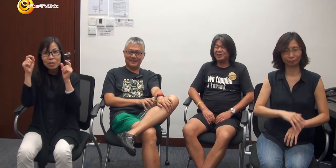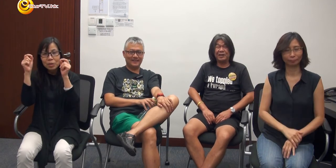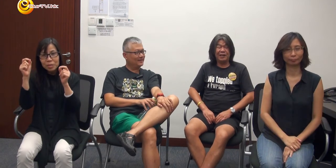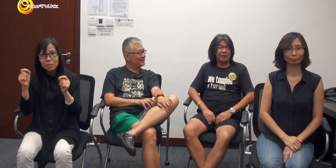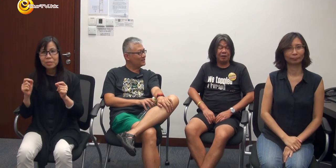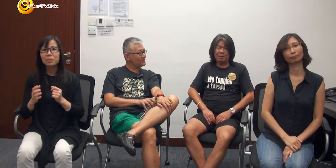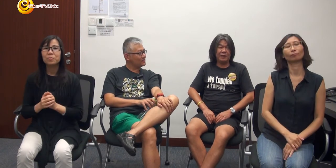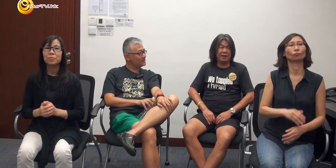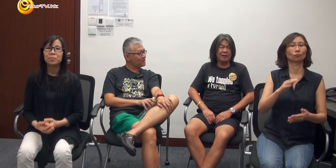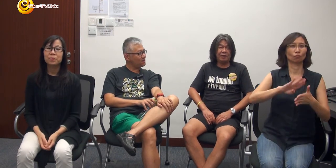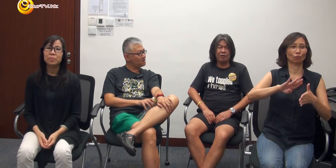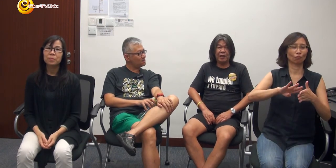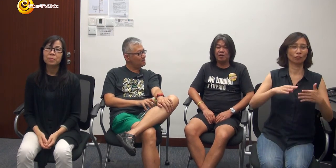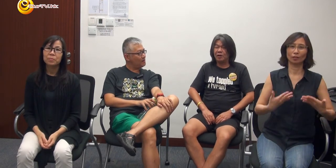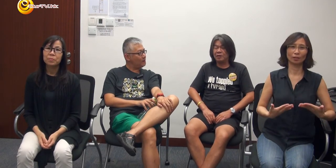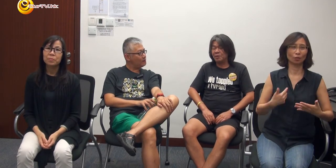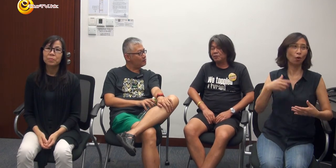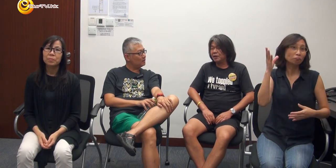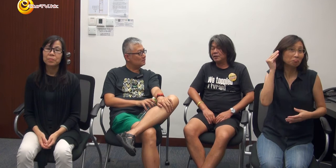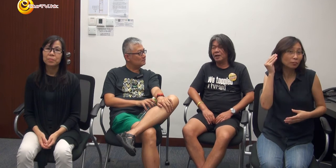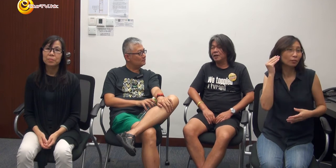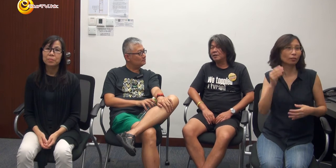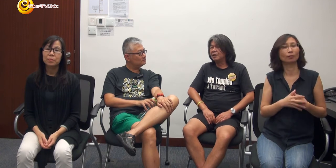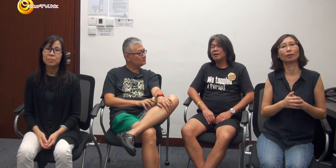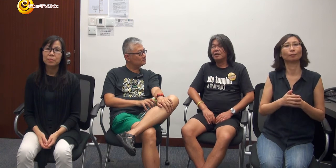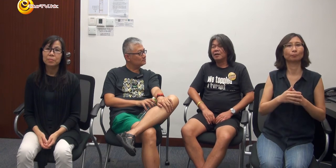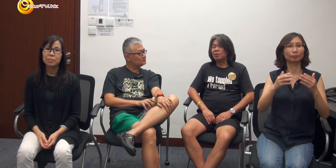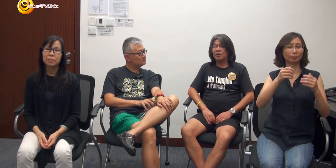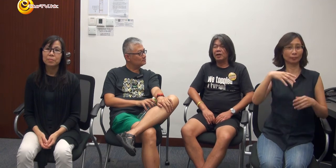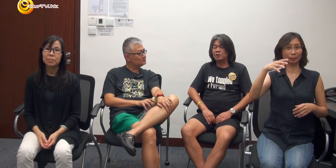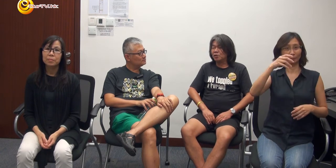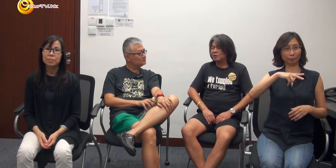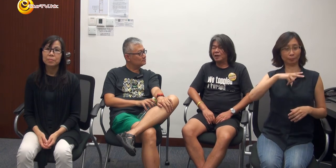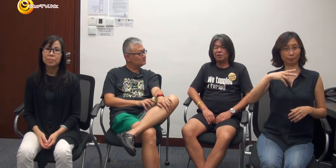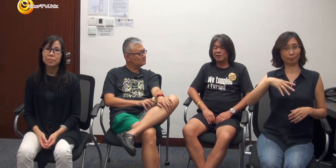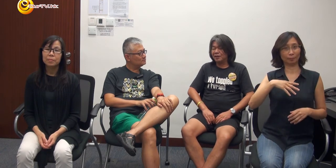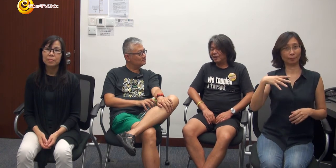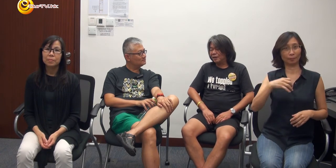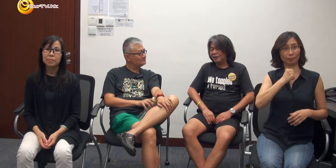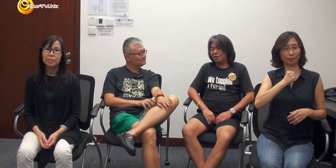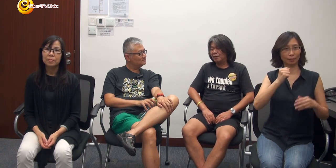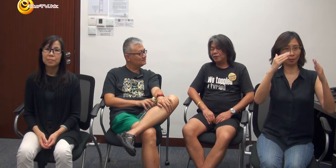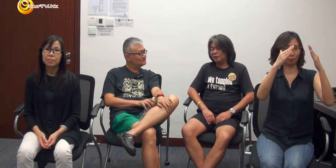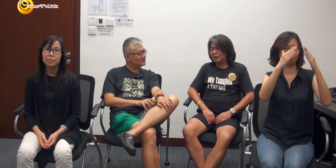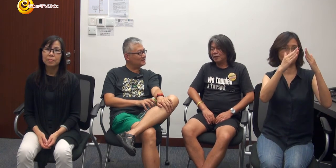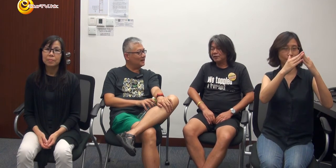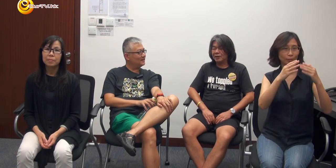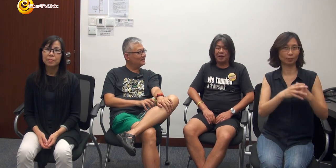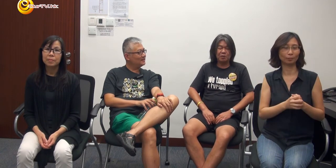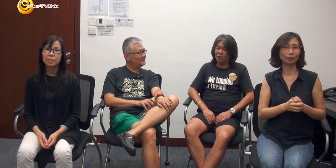以而家我話俾你聽啦。我聽講話禮賓府咧已經係無論係中國茶同呢個 西茶 都冇得